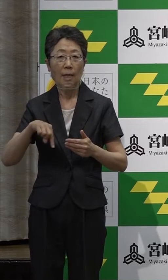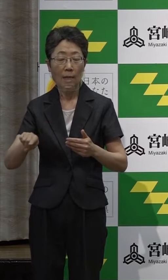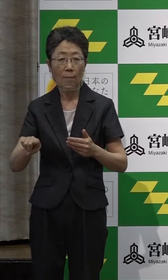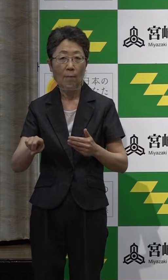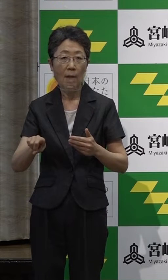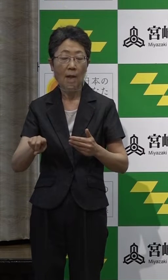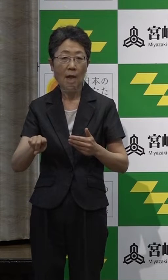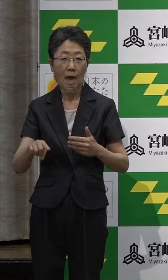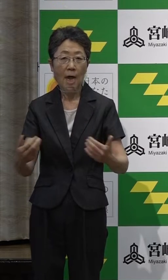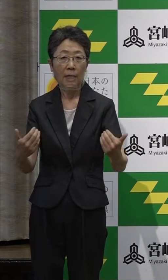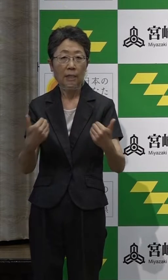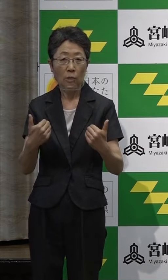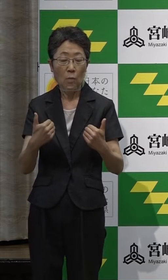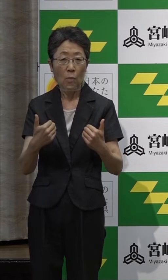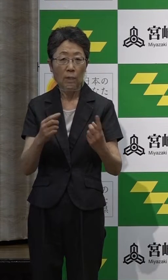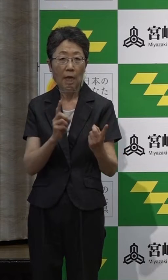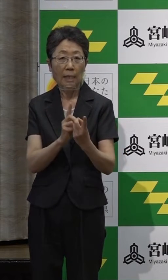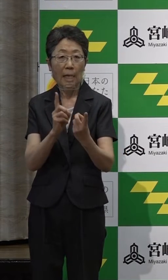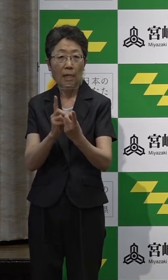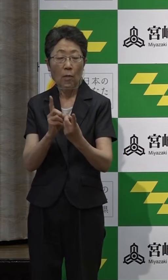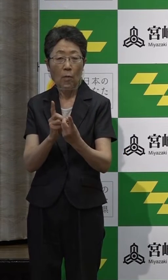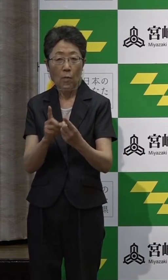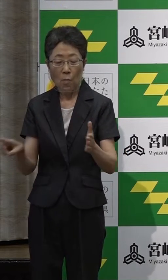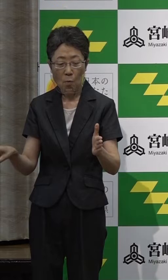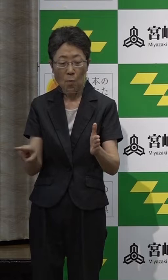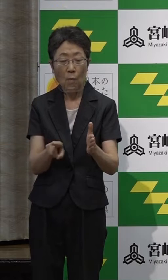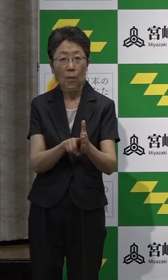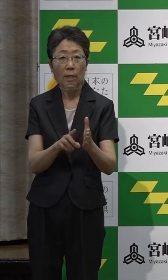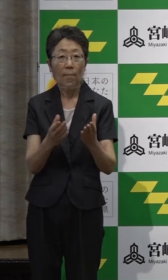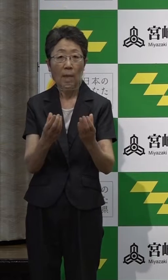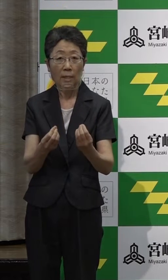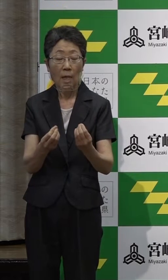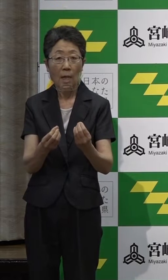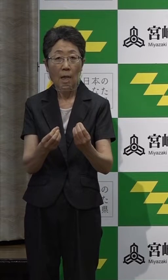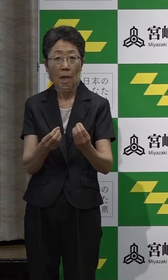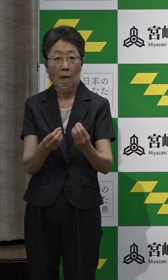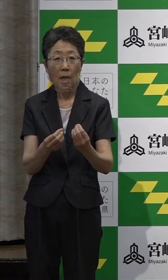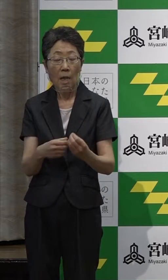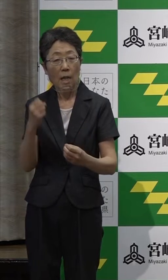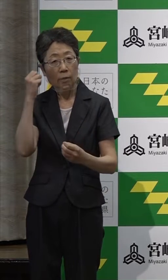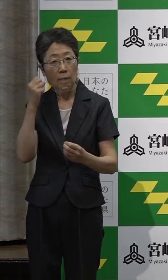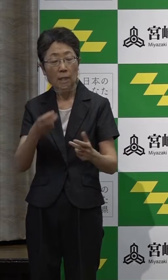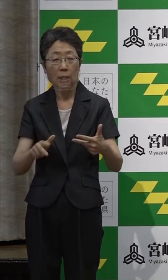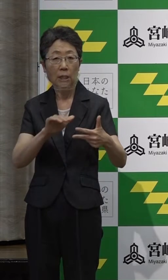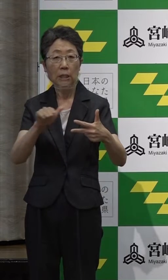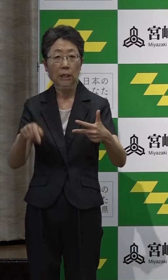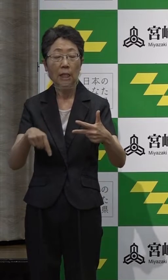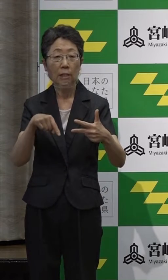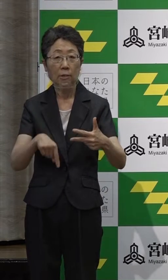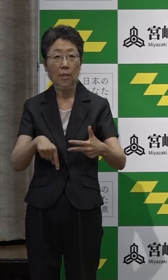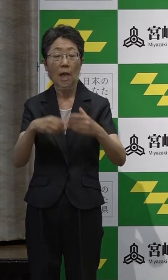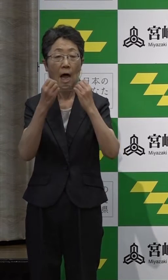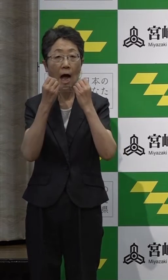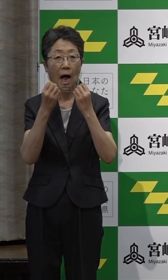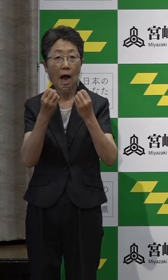で必要な対応を行ってきたところであります。宿泊療養施設につきましては新たな施設ということでその